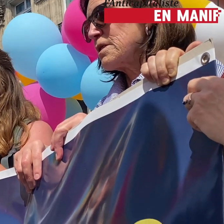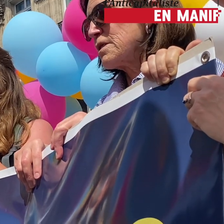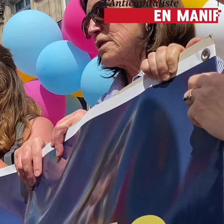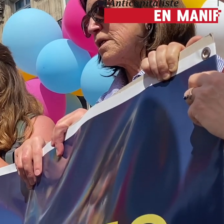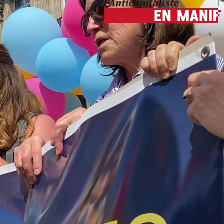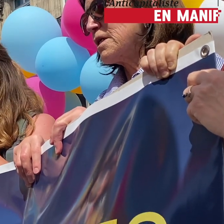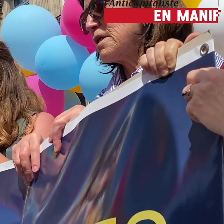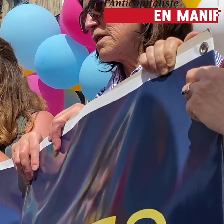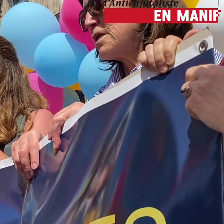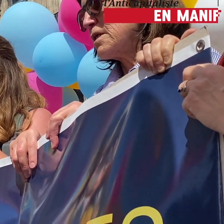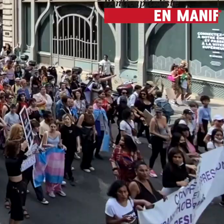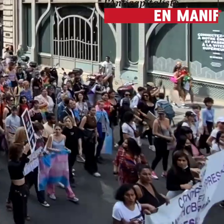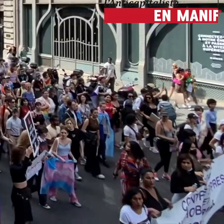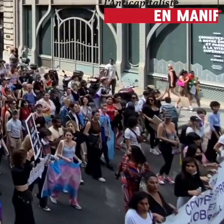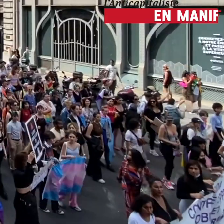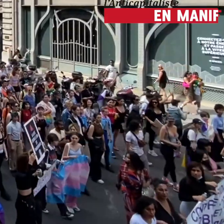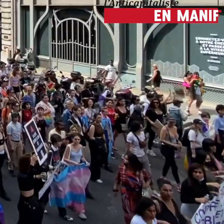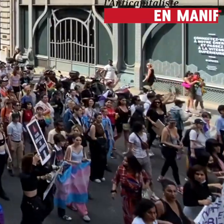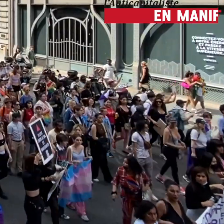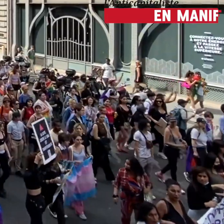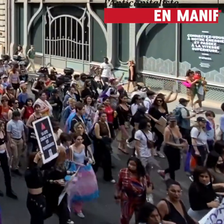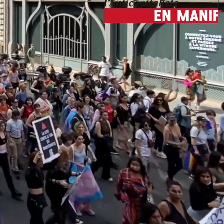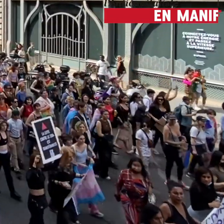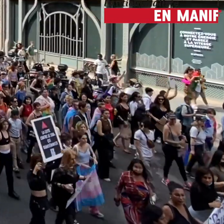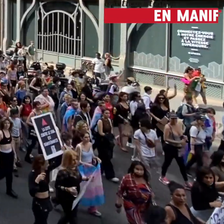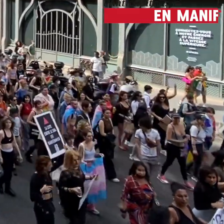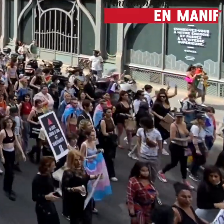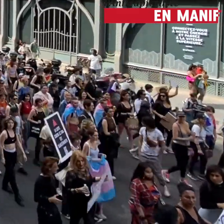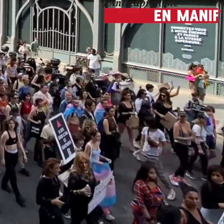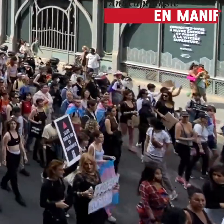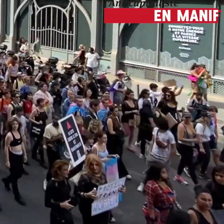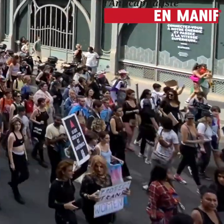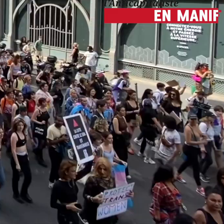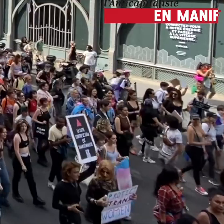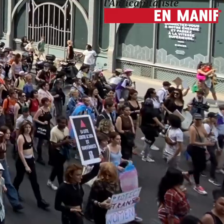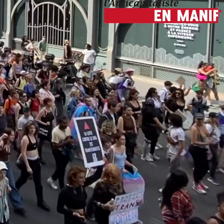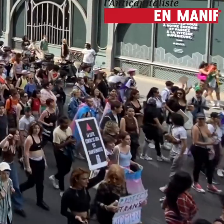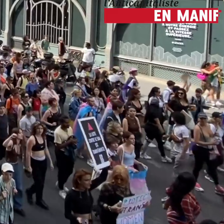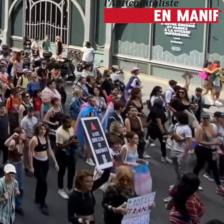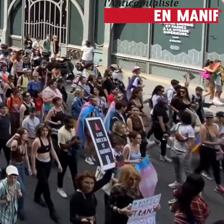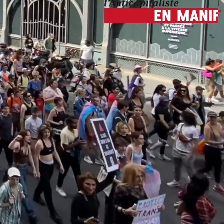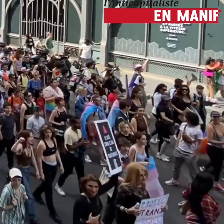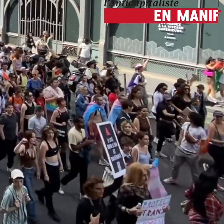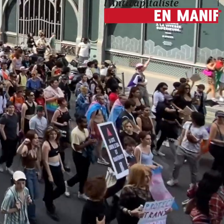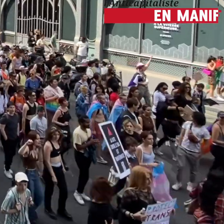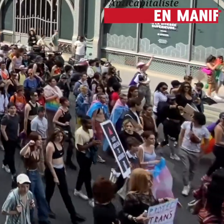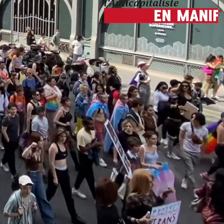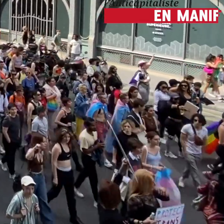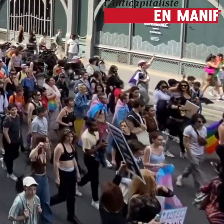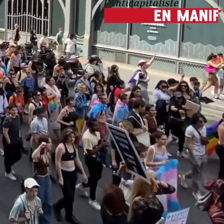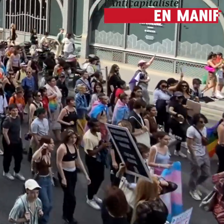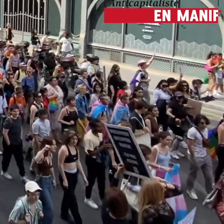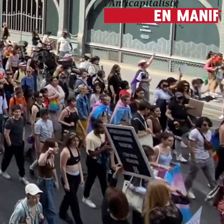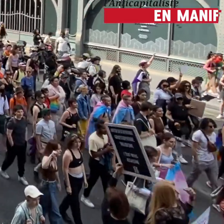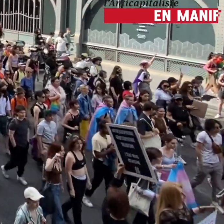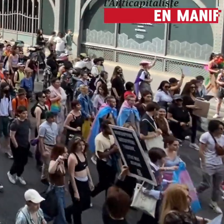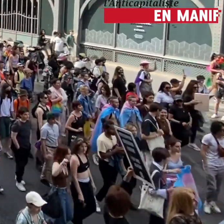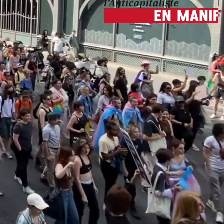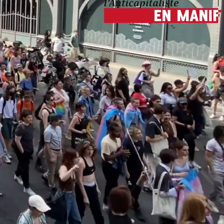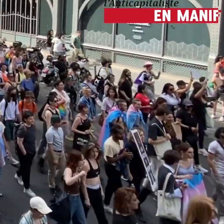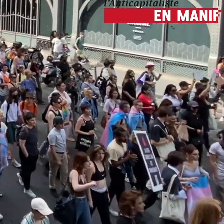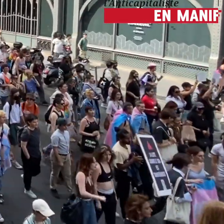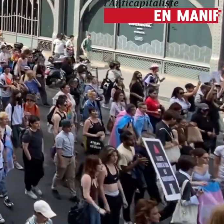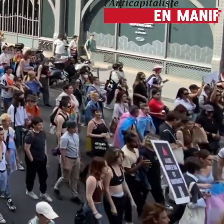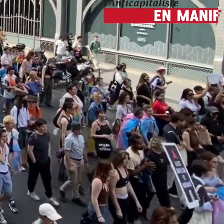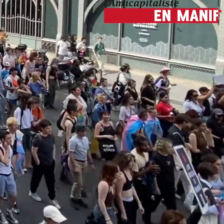vivre. Sacha, ta mort fait naître des prises de conscience, des actions de solidarité, des actions artistiques et militantes,